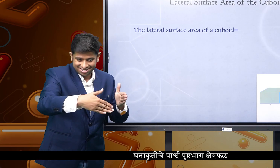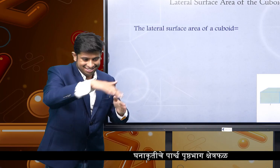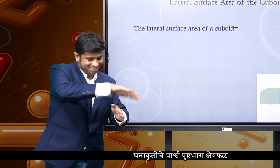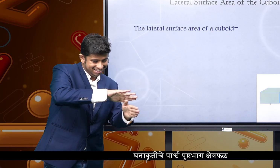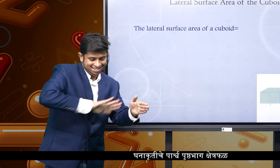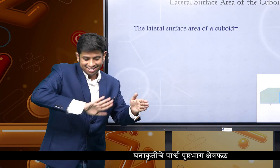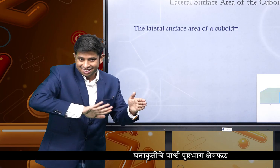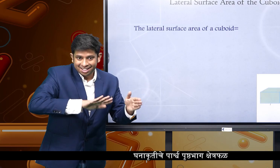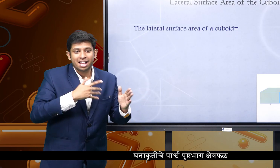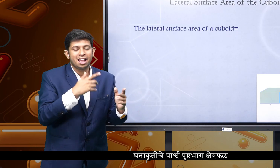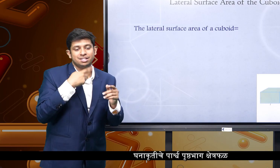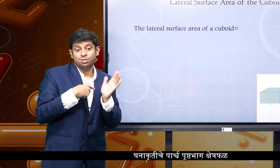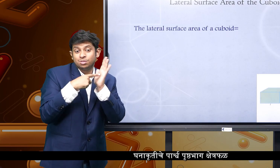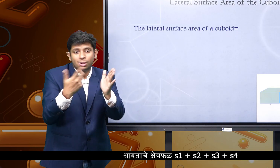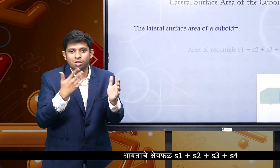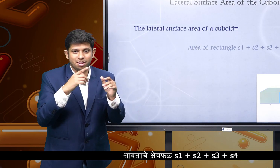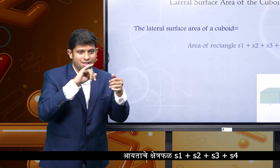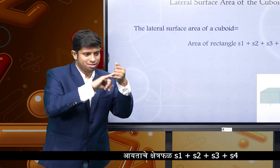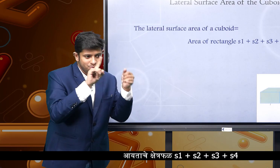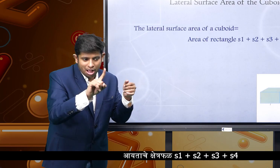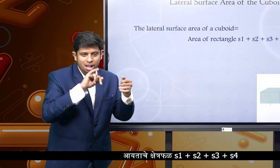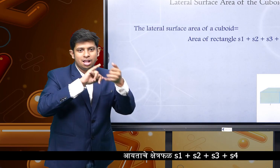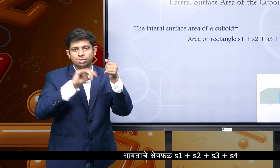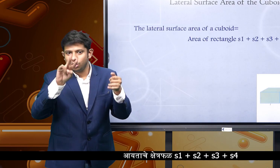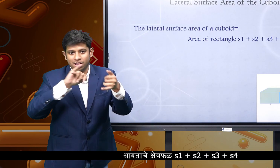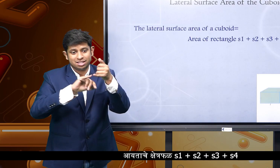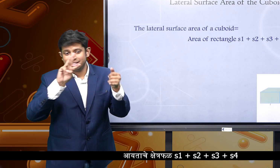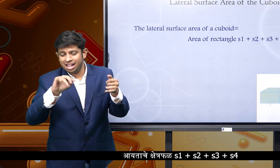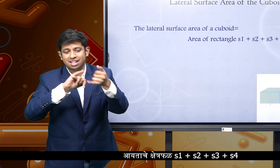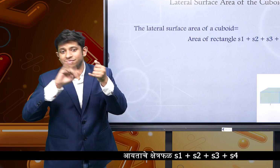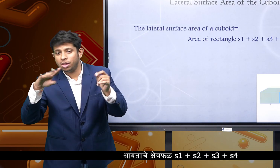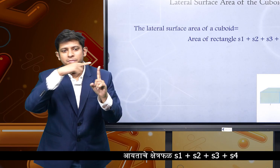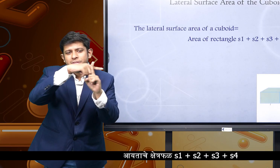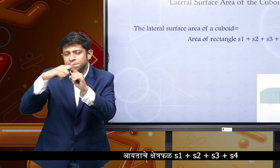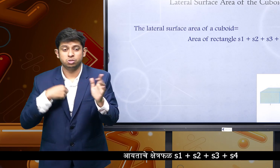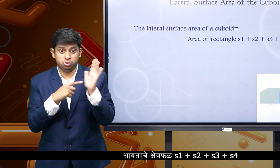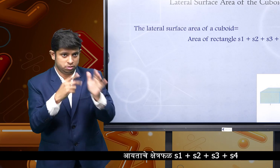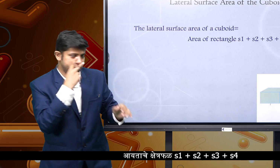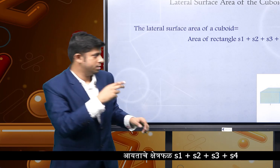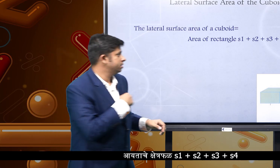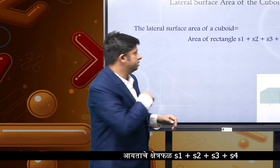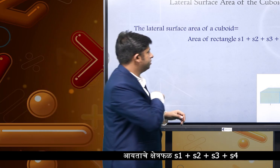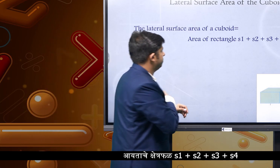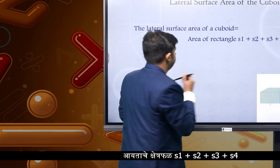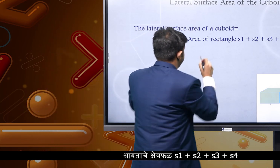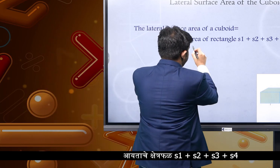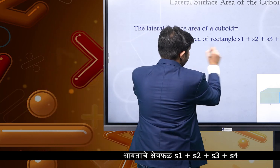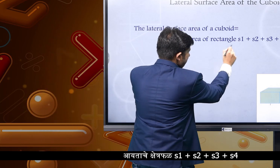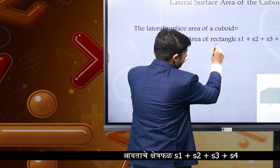पार्श्व पृष्ठभाग क्षेत्रफळ. आयताचे क्षेत्रफळ S1 अधिक S2 अधिक S3 अधिक